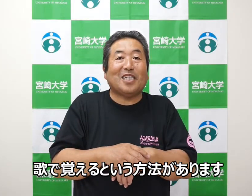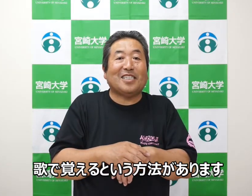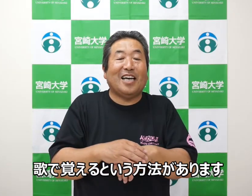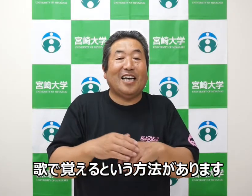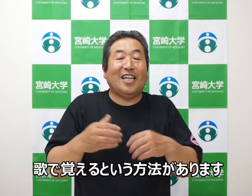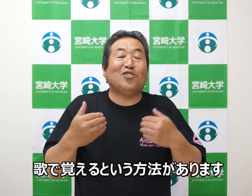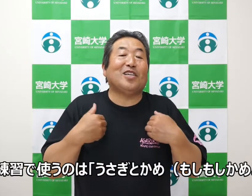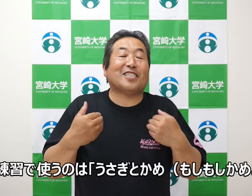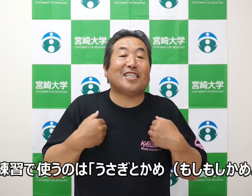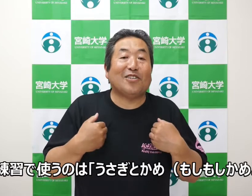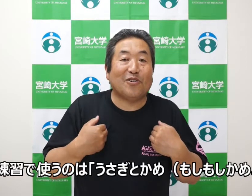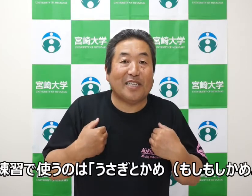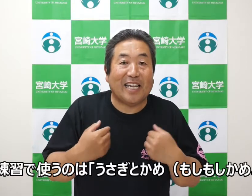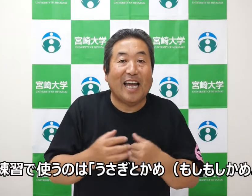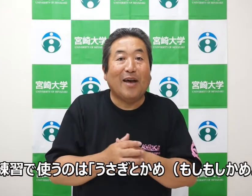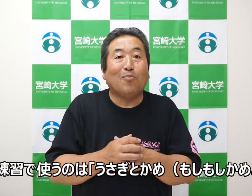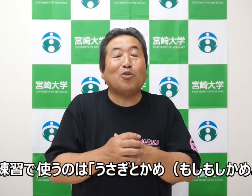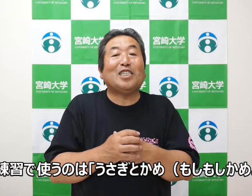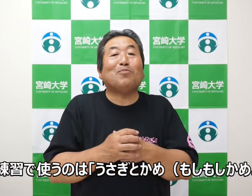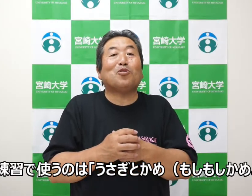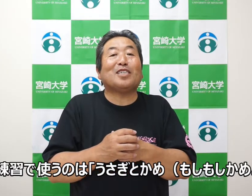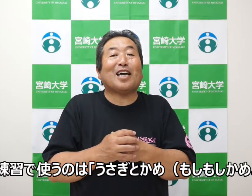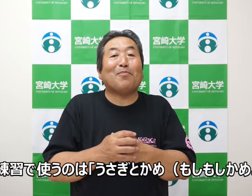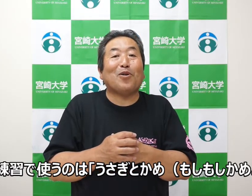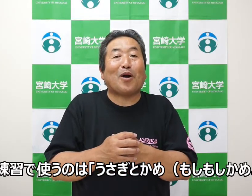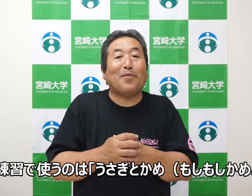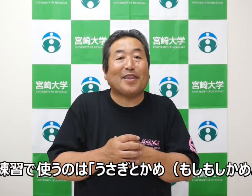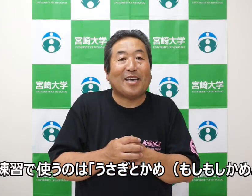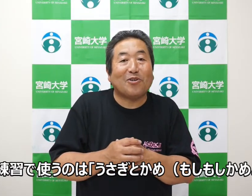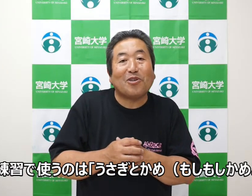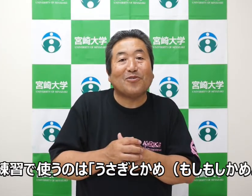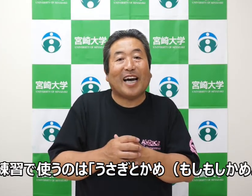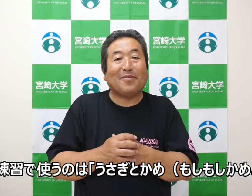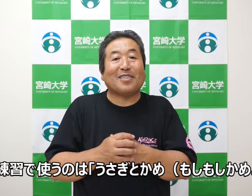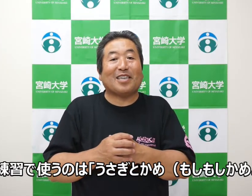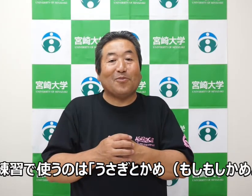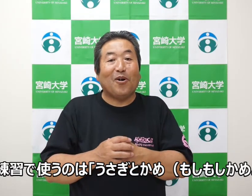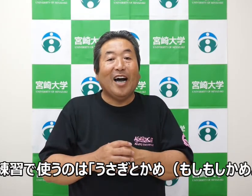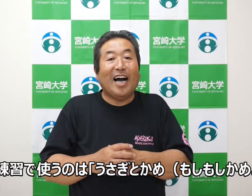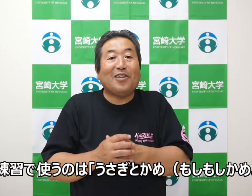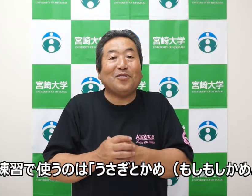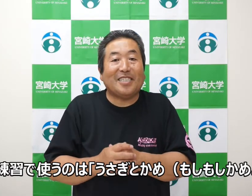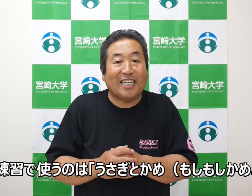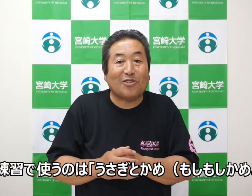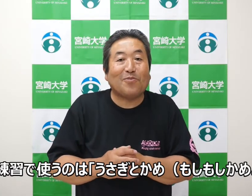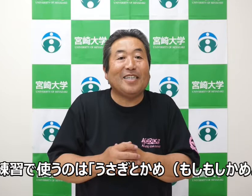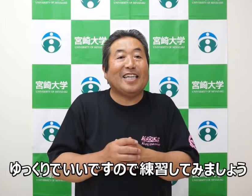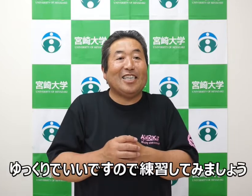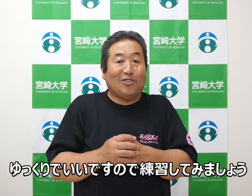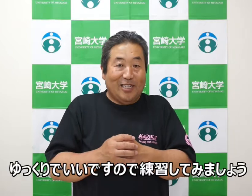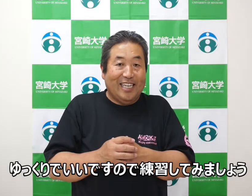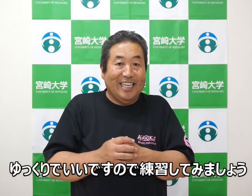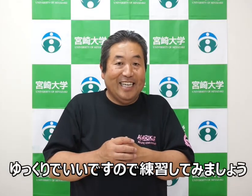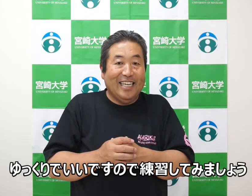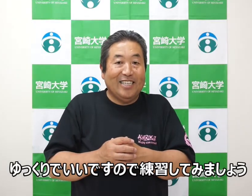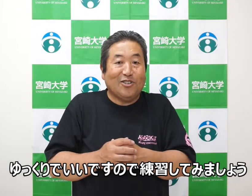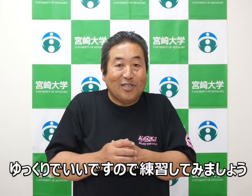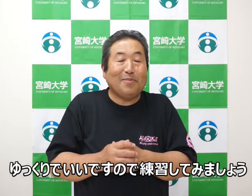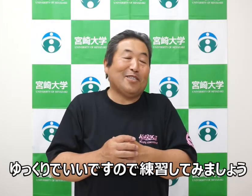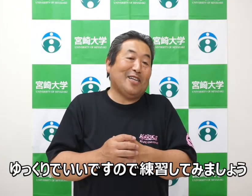が練習で使っているのはですね、もしもしかめよかめたんよという歌がありますけれども、あれをですね、ちょっとみんなで一緒にゆっくりまずはいいです